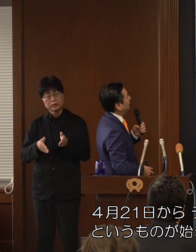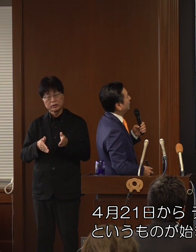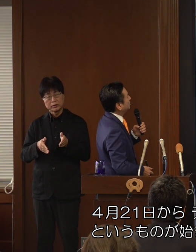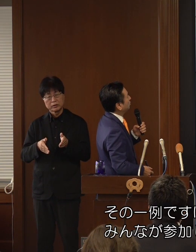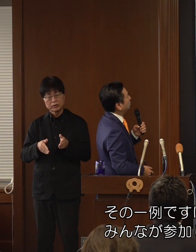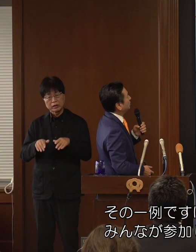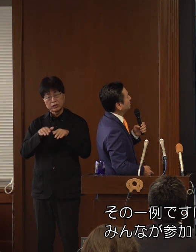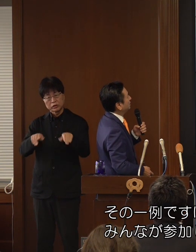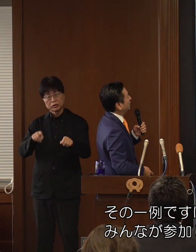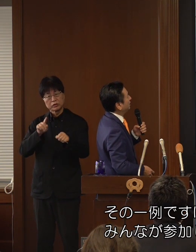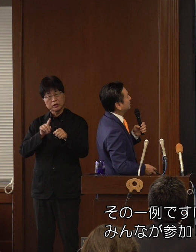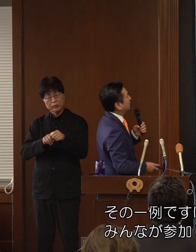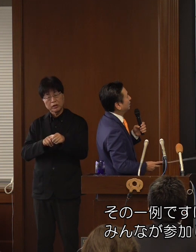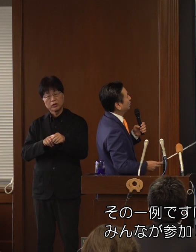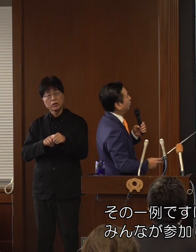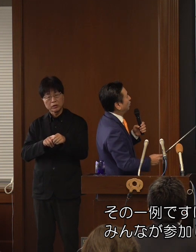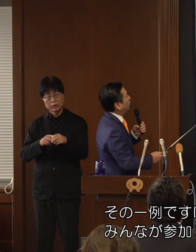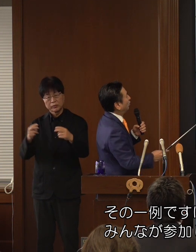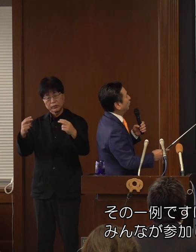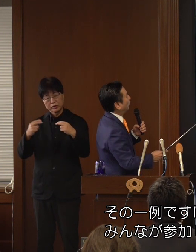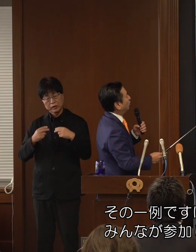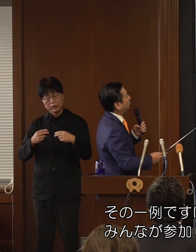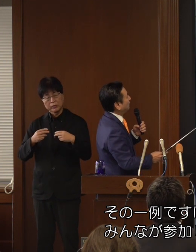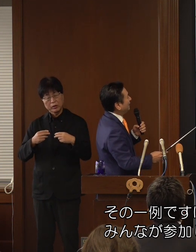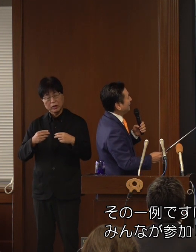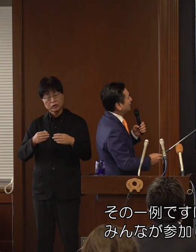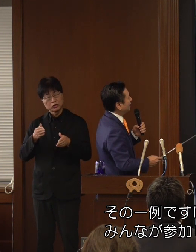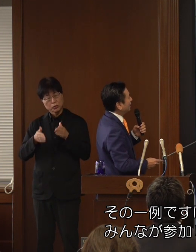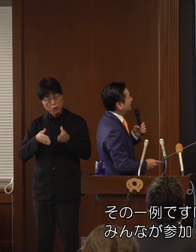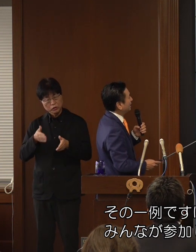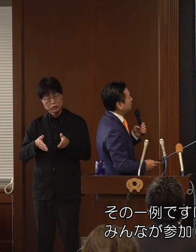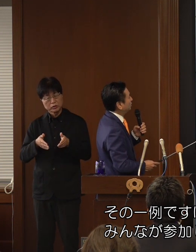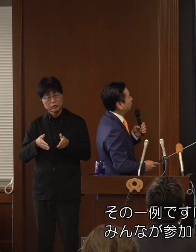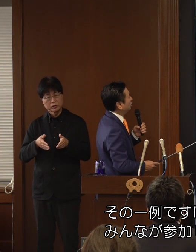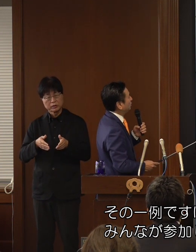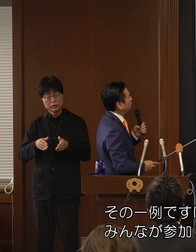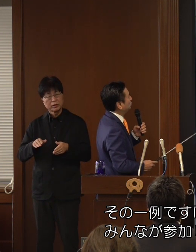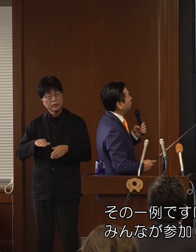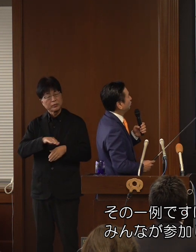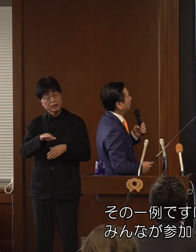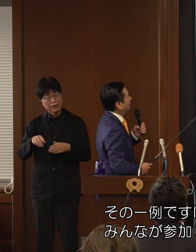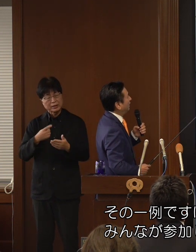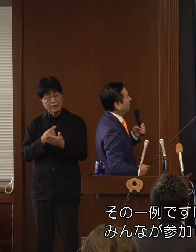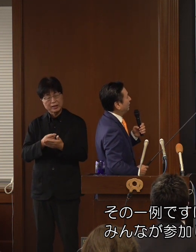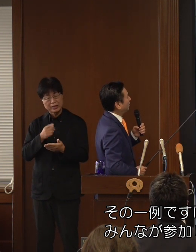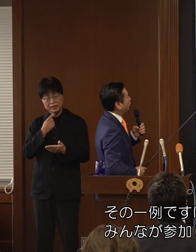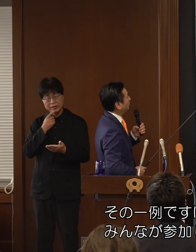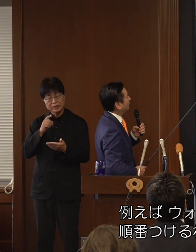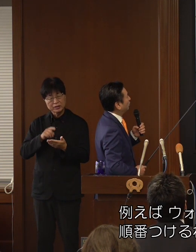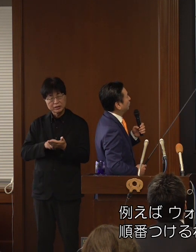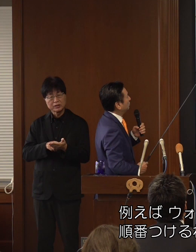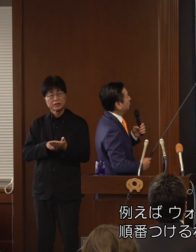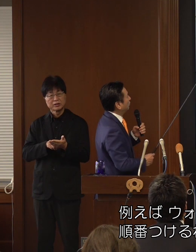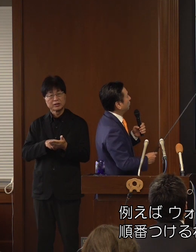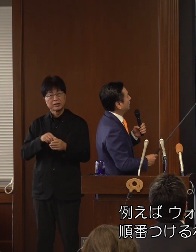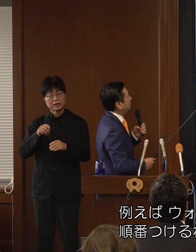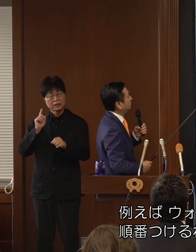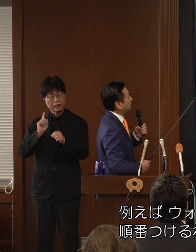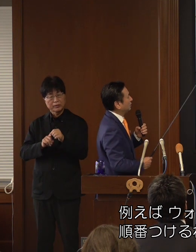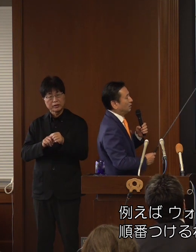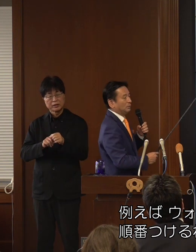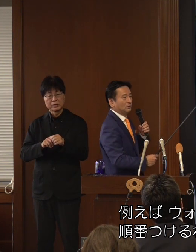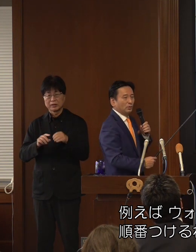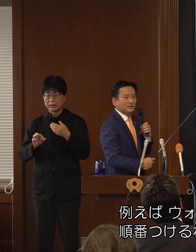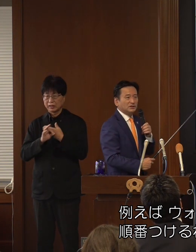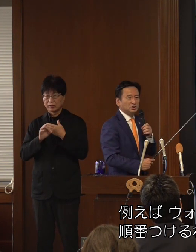。その一例ですけれども、みんなが参加しやすいようにということで、例えばこうウォーキング